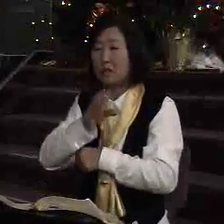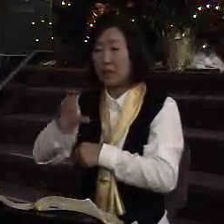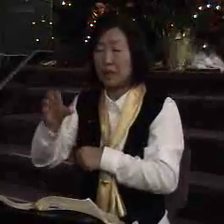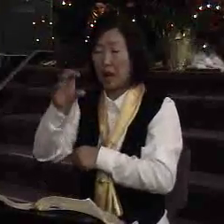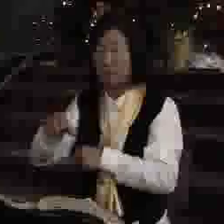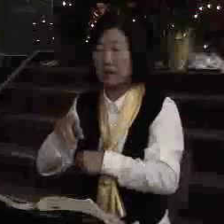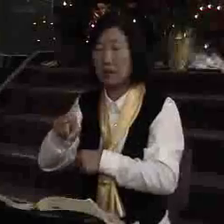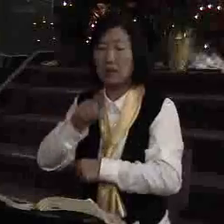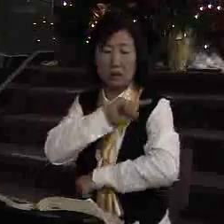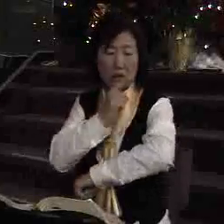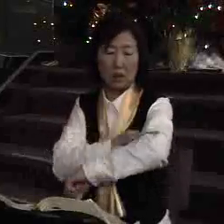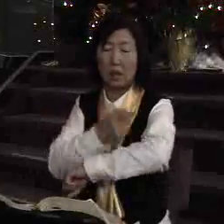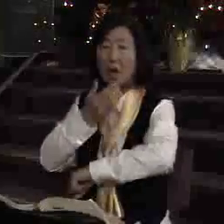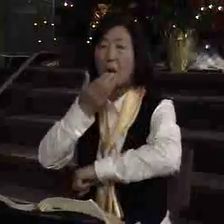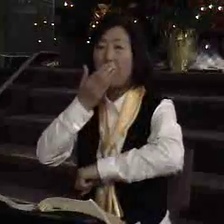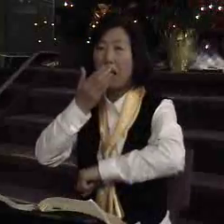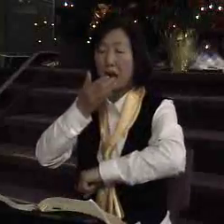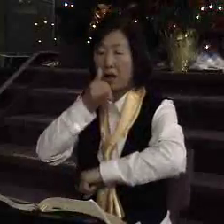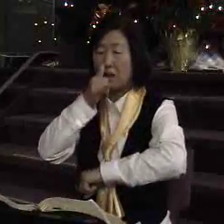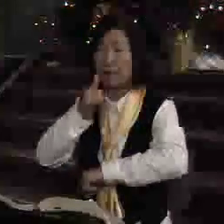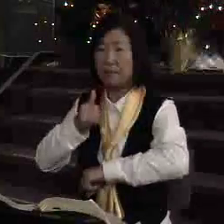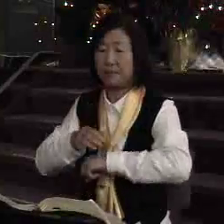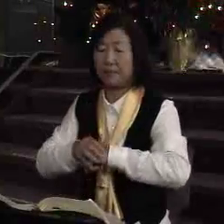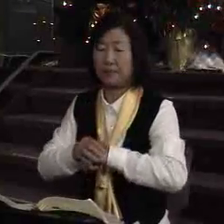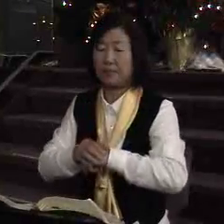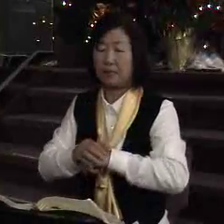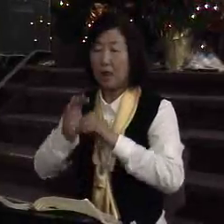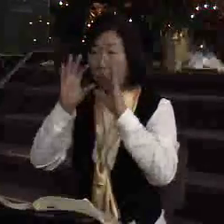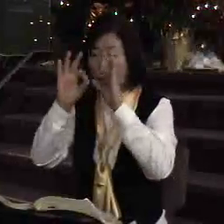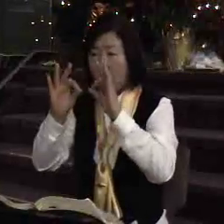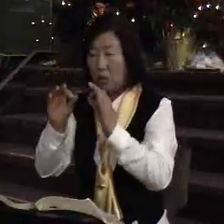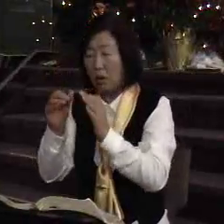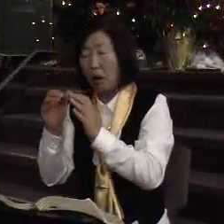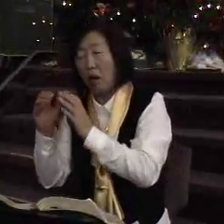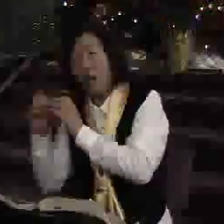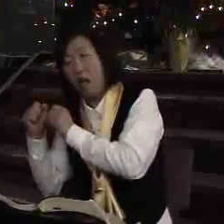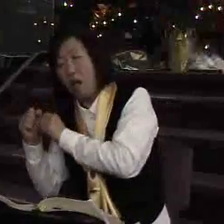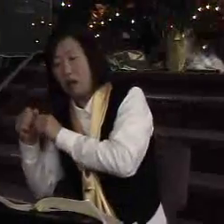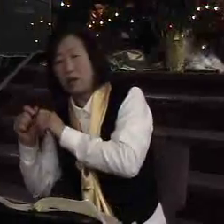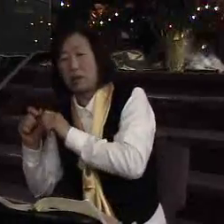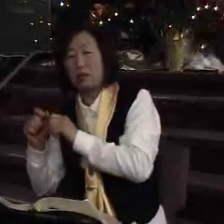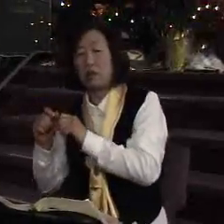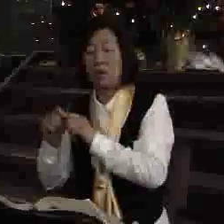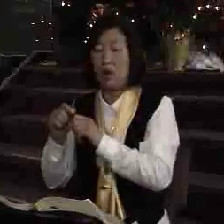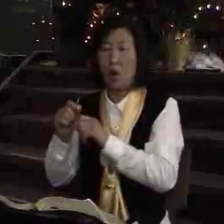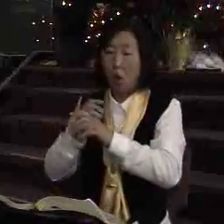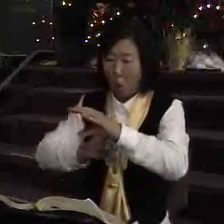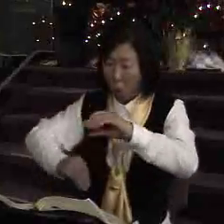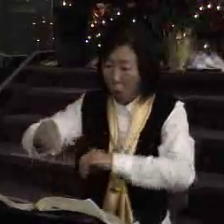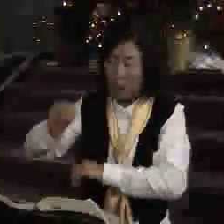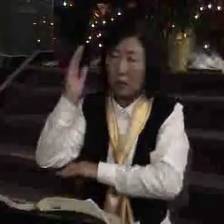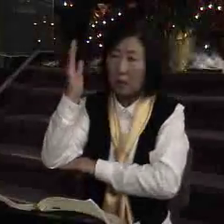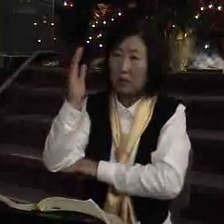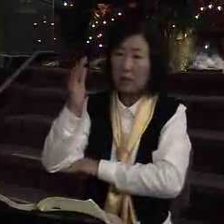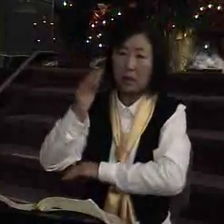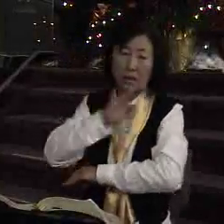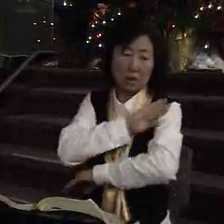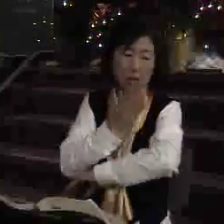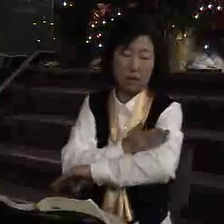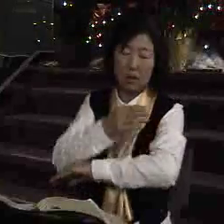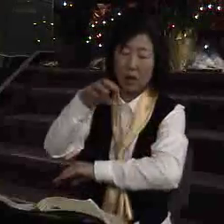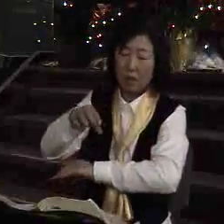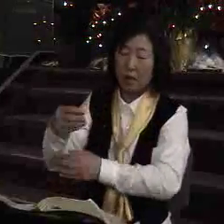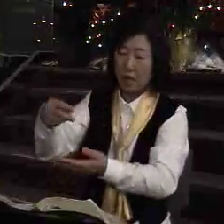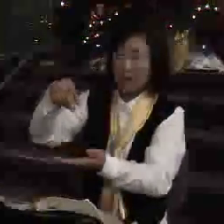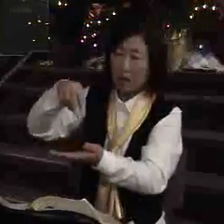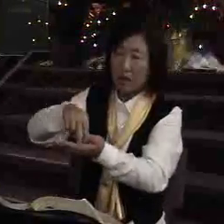능력이 주어집니다. 보이는 것에 치우치고 많은 우리의 심령을 도리어 하나님의 말씀의 능력 위에 세워주는 것도 십자가